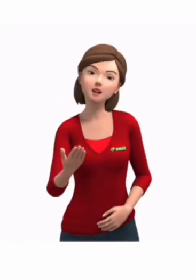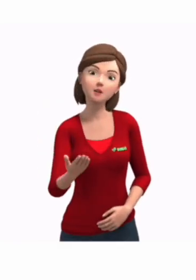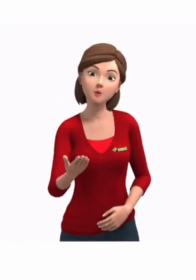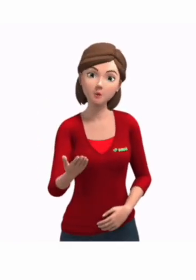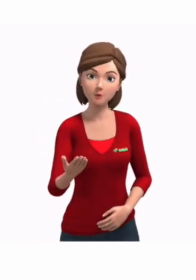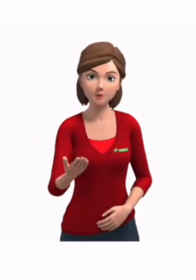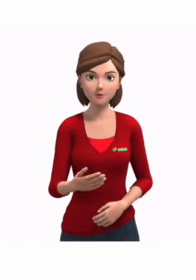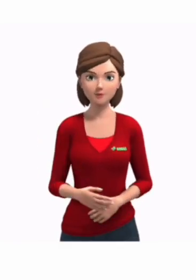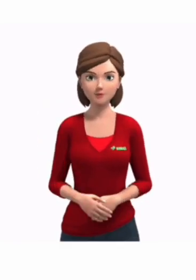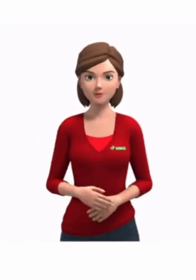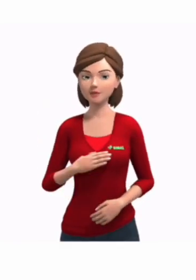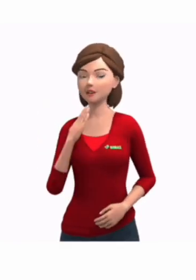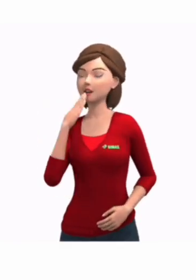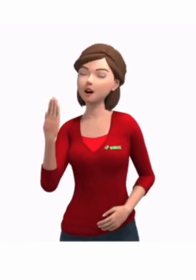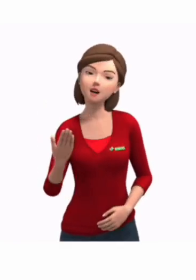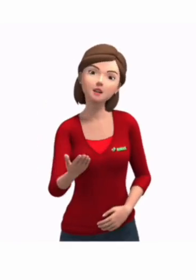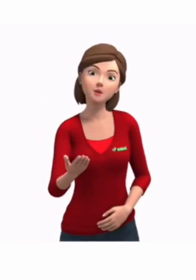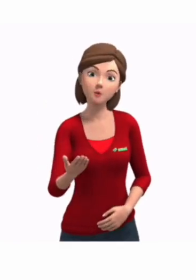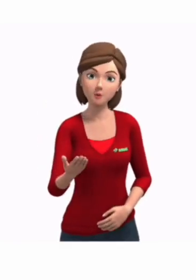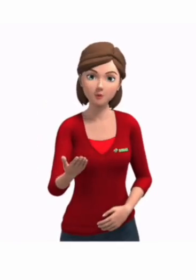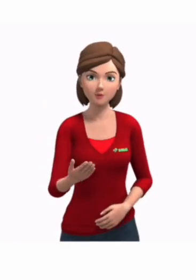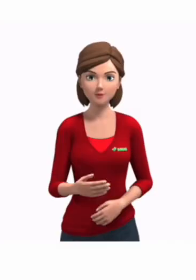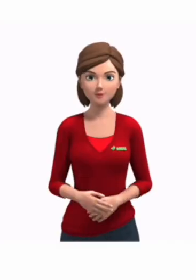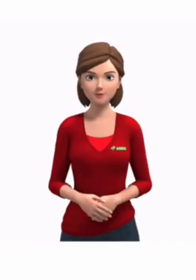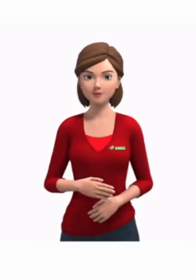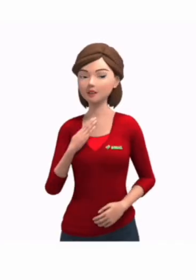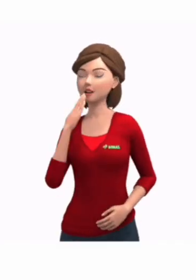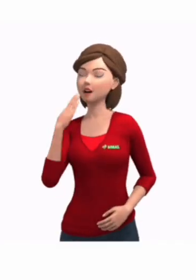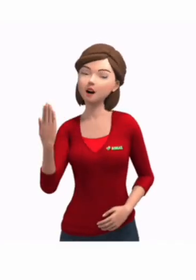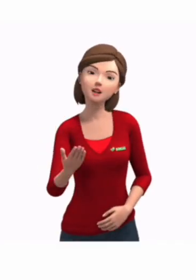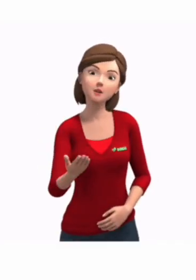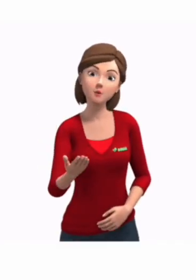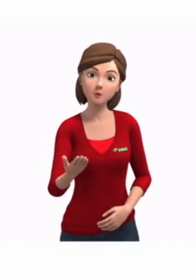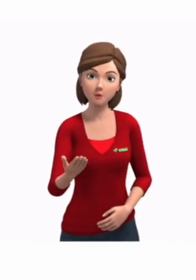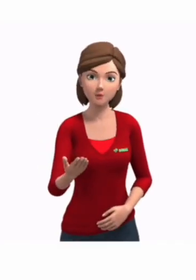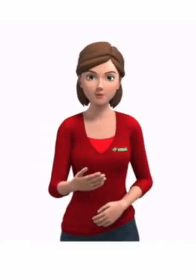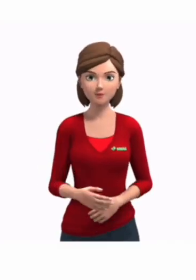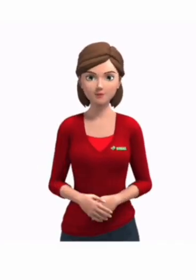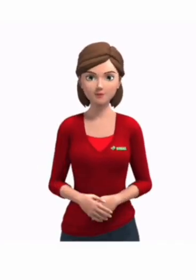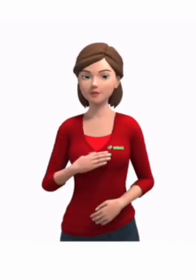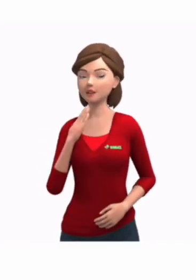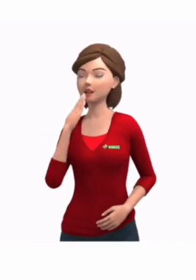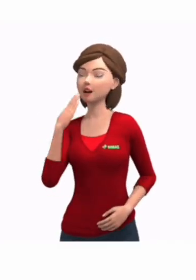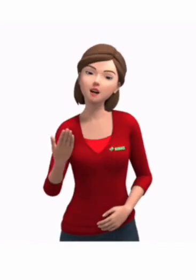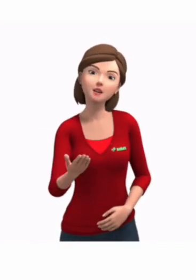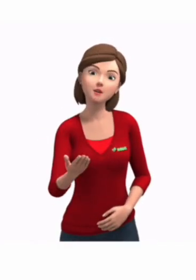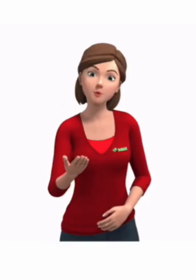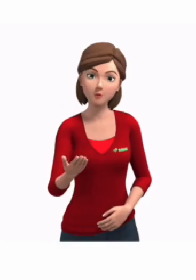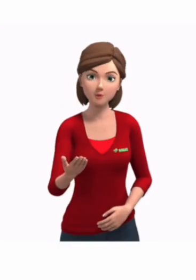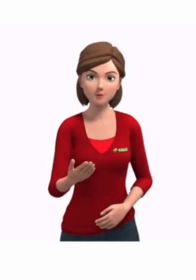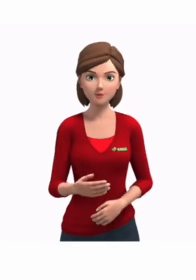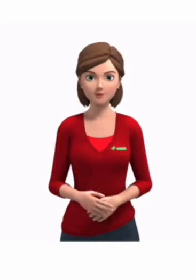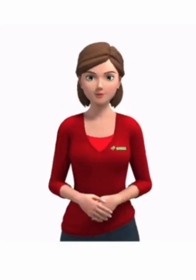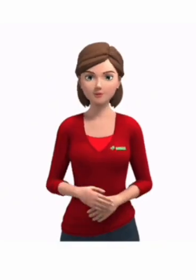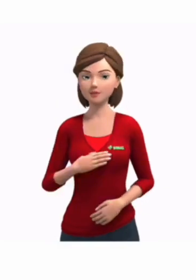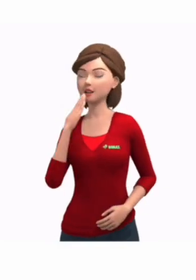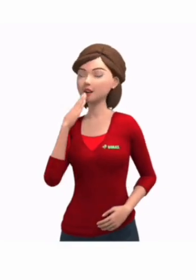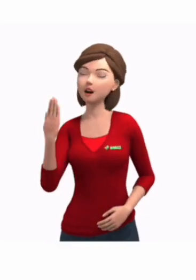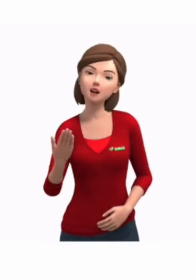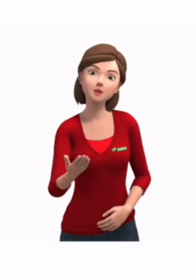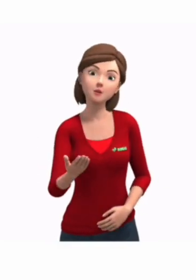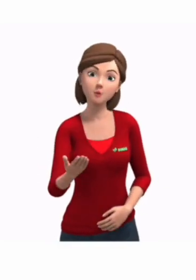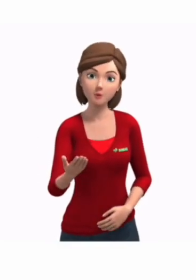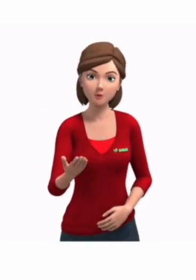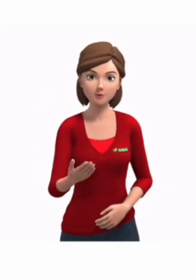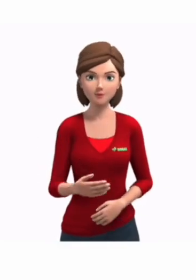que dès qu'il y a énormément de personnes, je ne peux pas lire sur les dates toute la journée, c'est très épuisant. Et du coup, chez ce service-là,